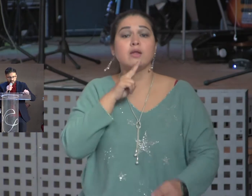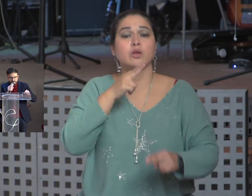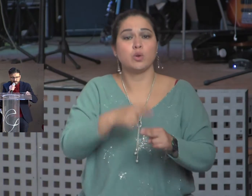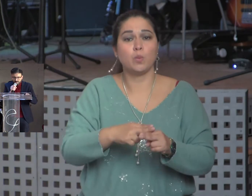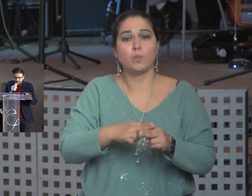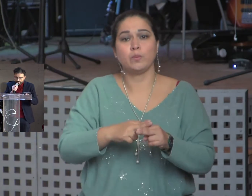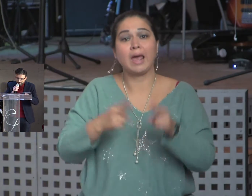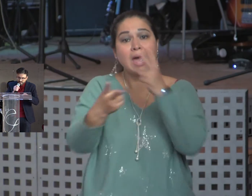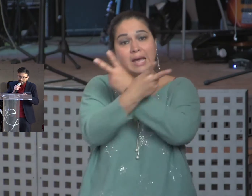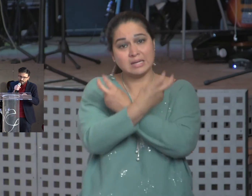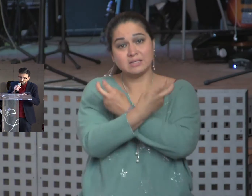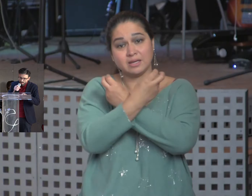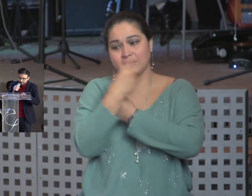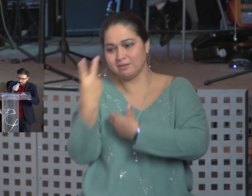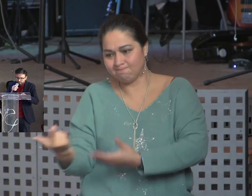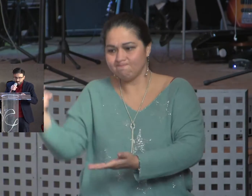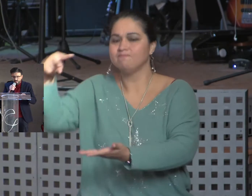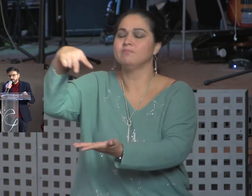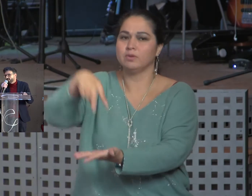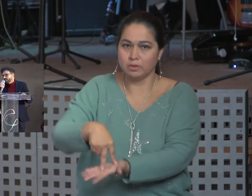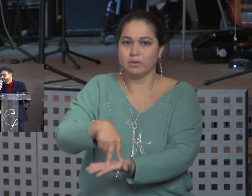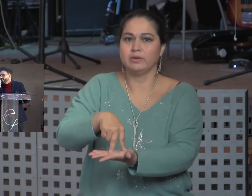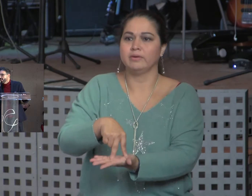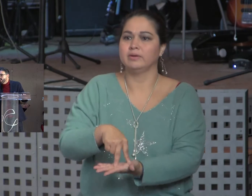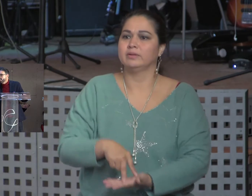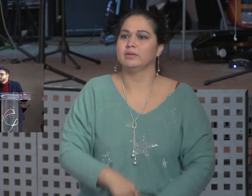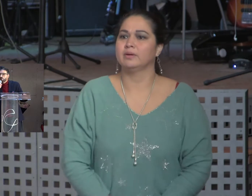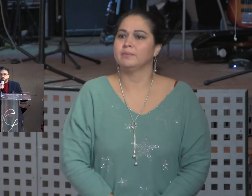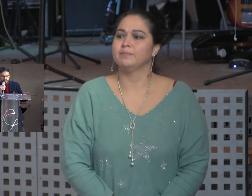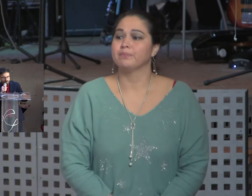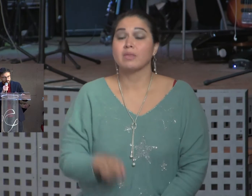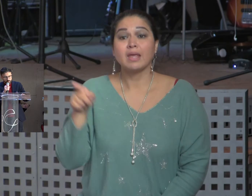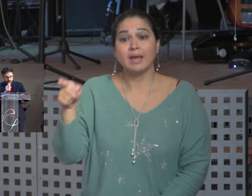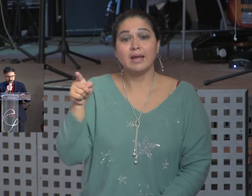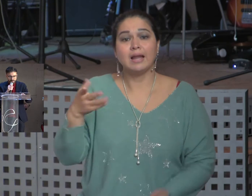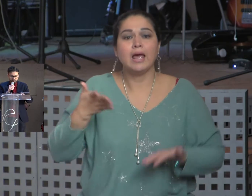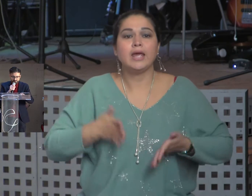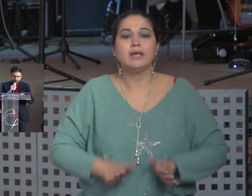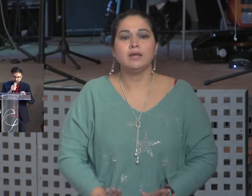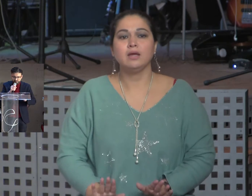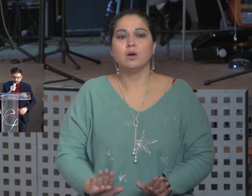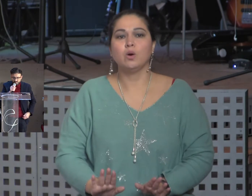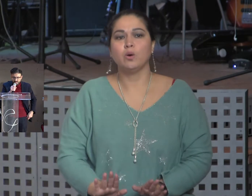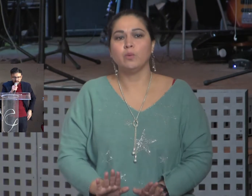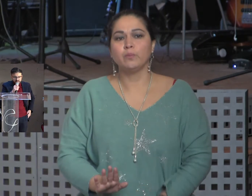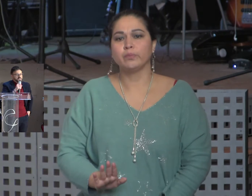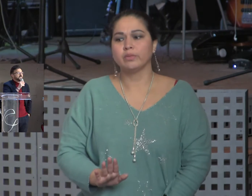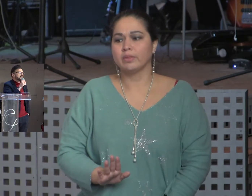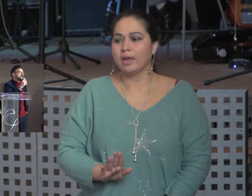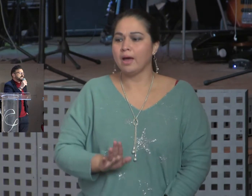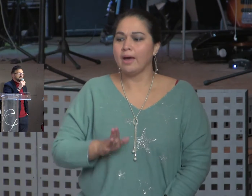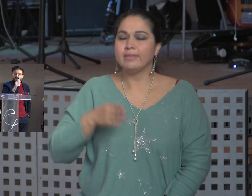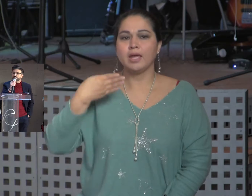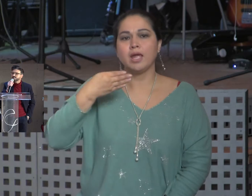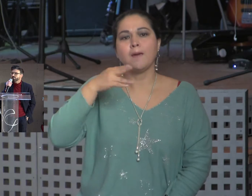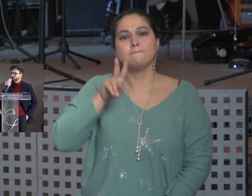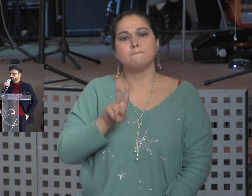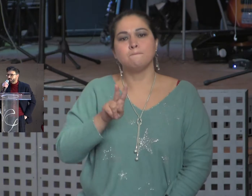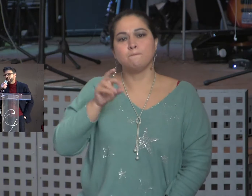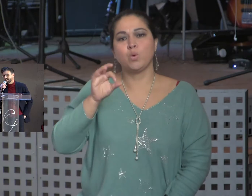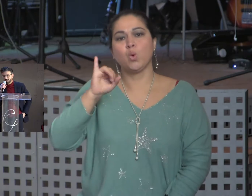Ezequiel. Ezequiel, él era hijo de Buzi y era de